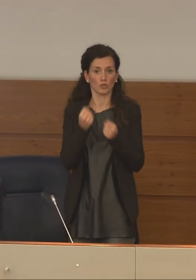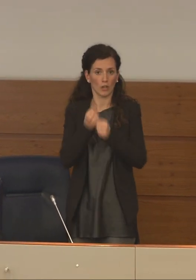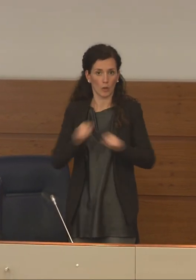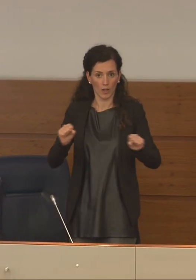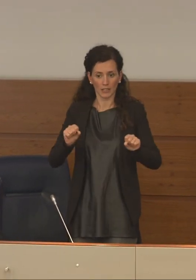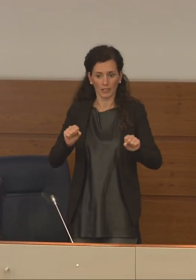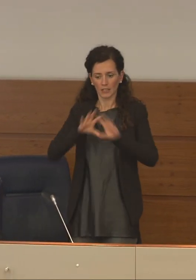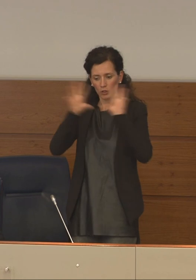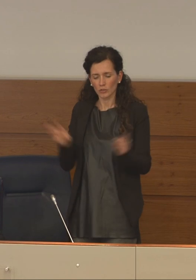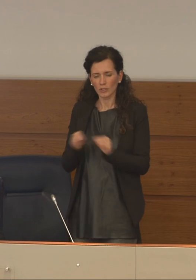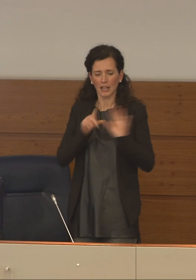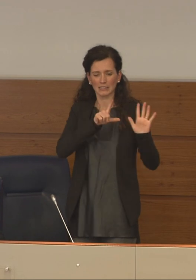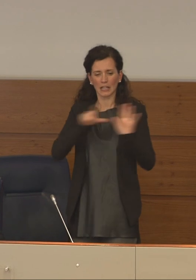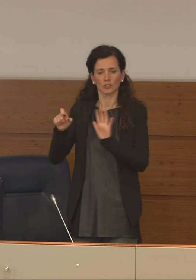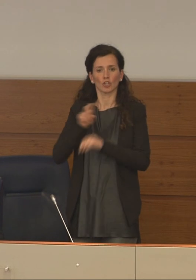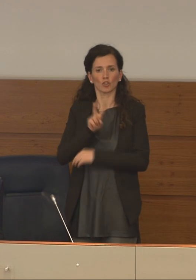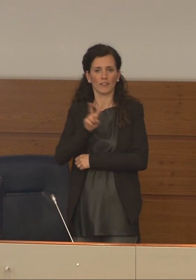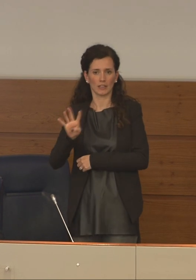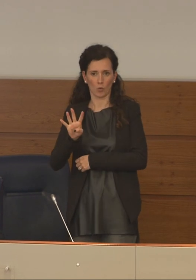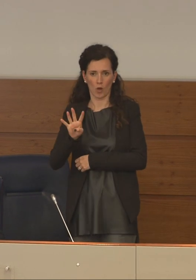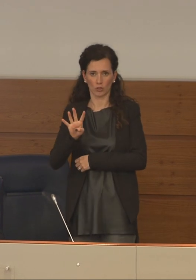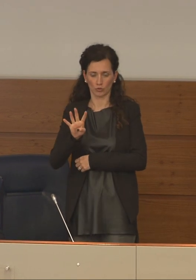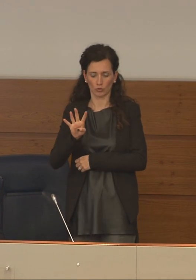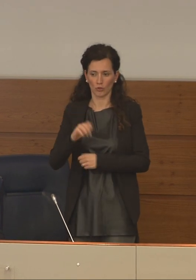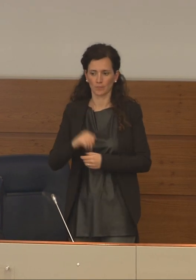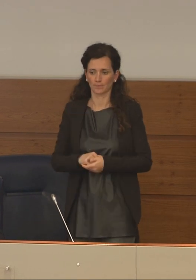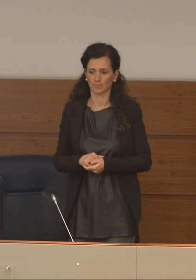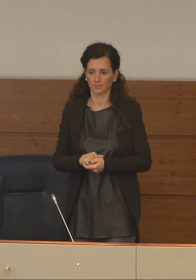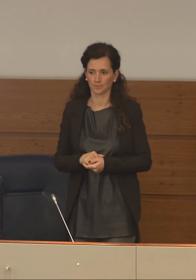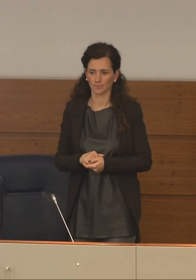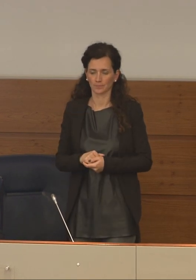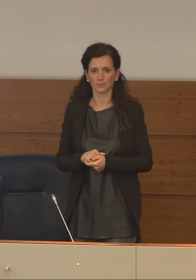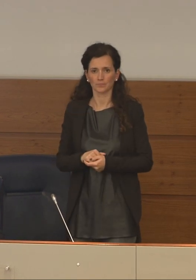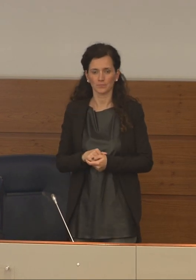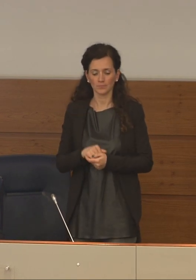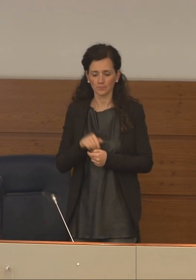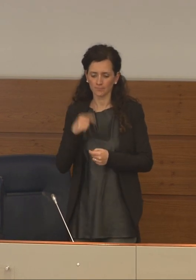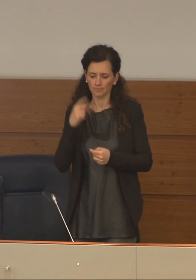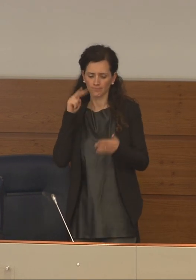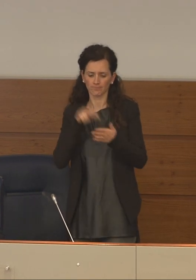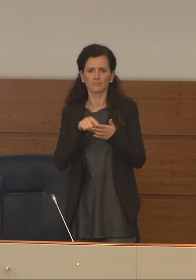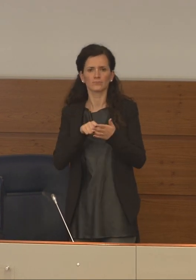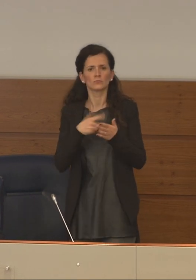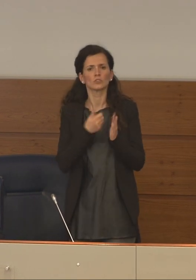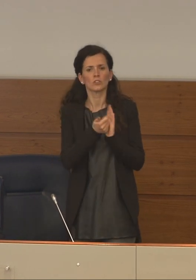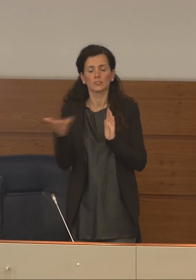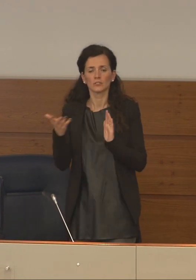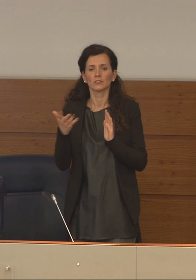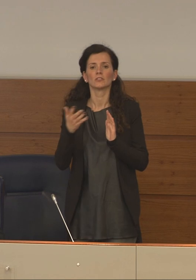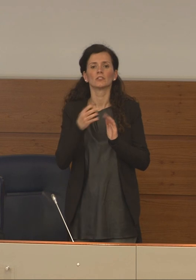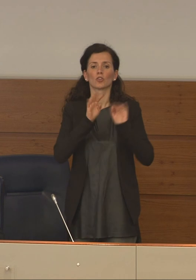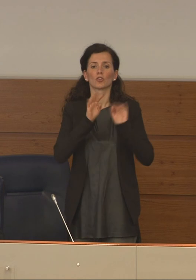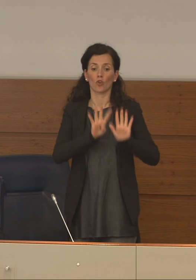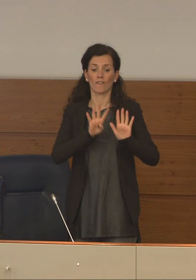dei guariti di 724 abbiamo registrato anche 97 decessi